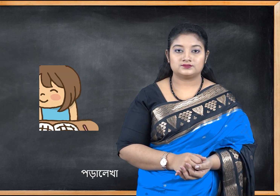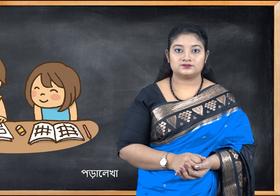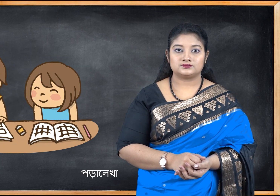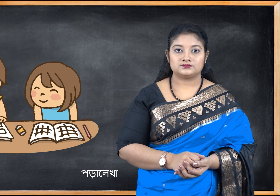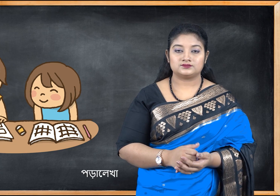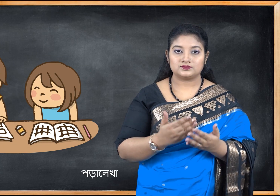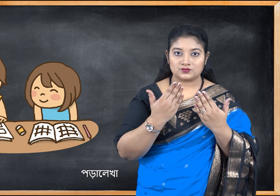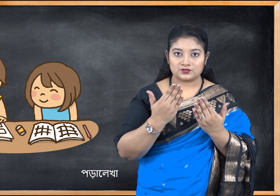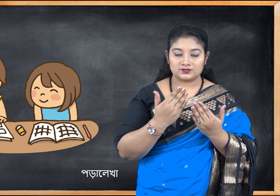পড়ালেখা,